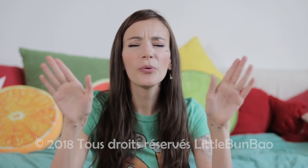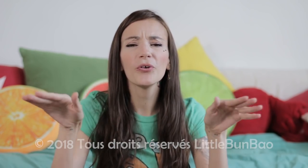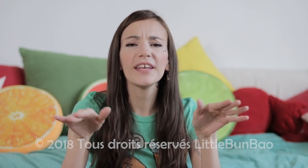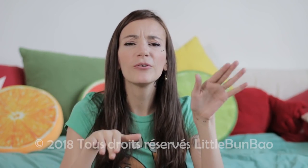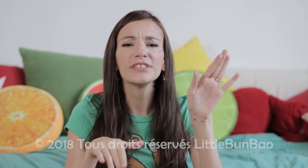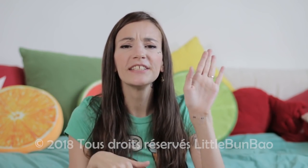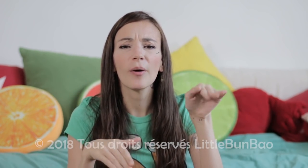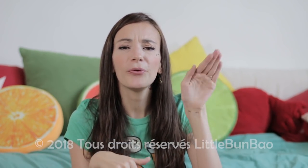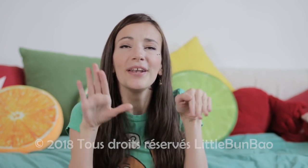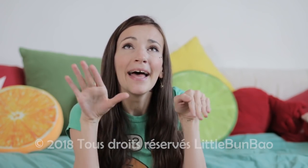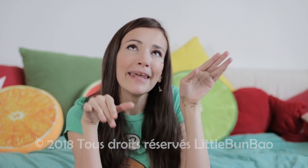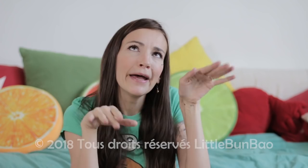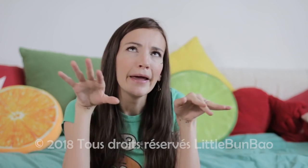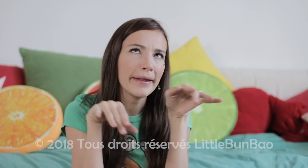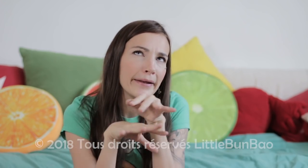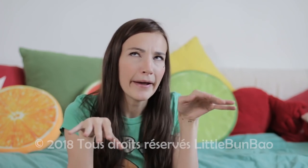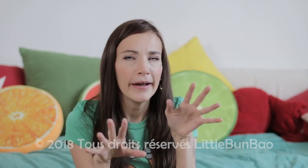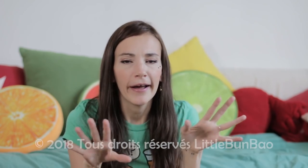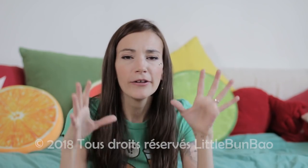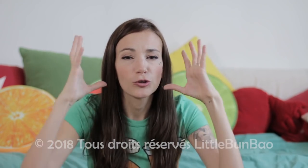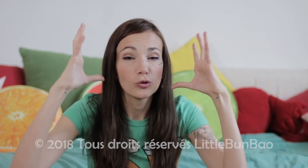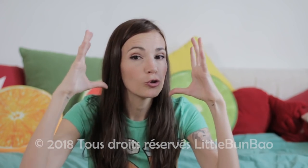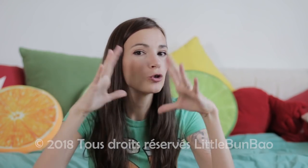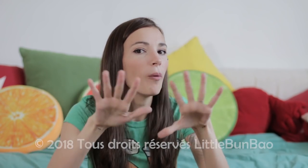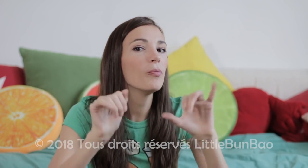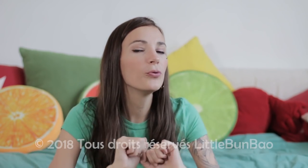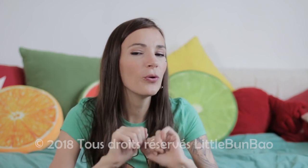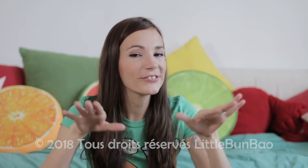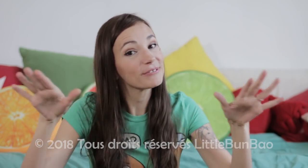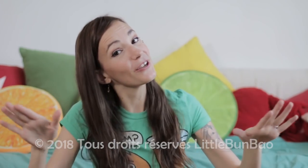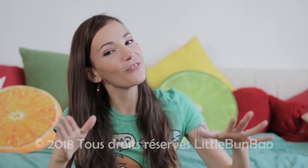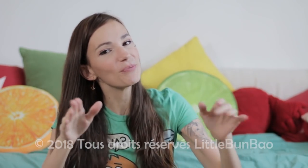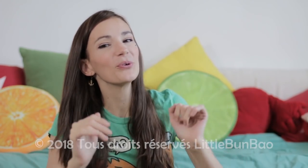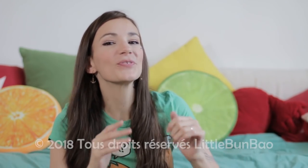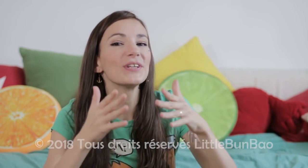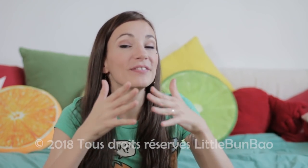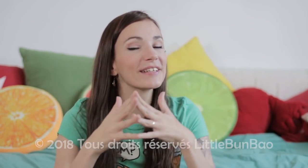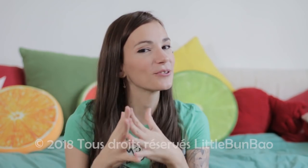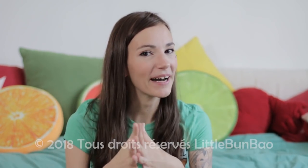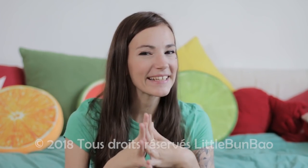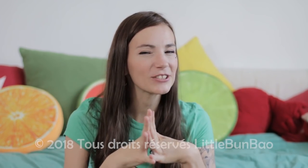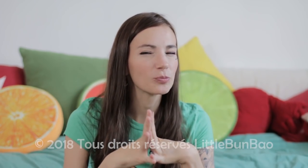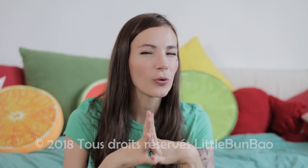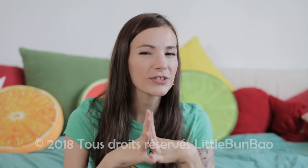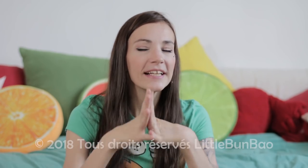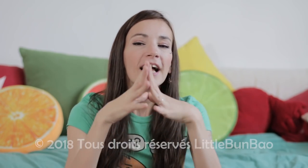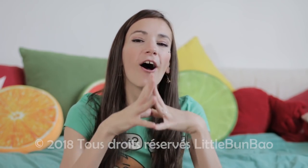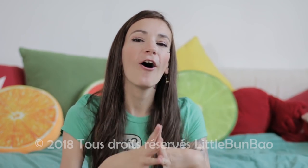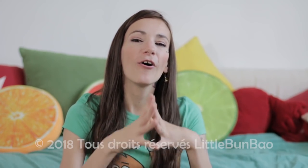peu des comptines, un peu... Hein, je n'en peux plus, hein, j'ai d'ailleurs fait une pause, vous l'avez remarqué, je pense. C'est